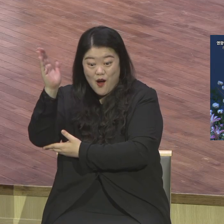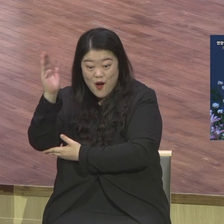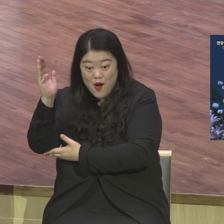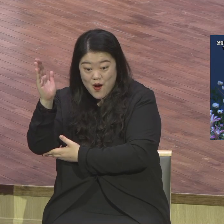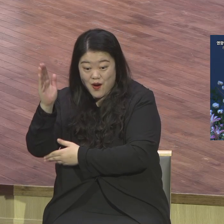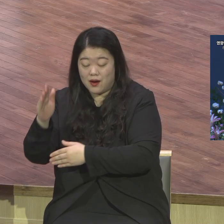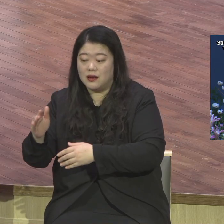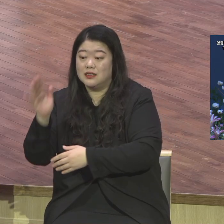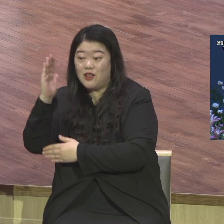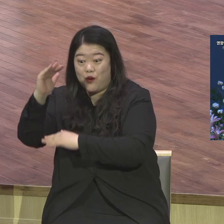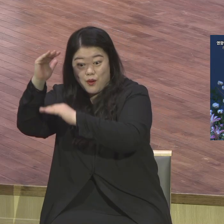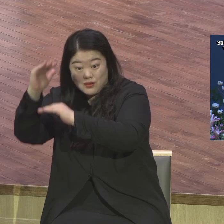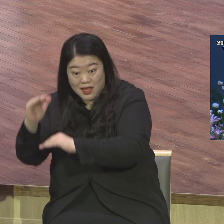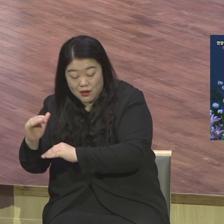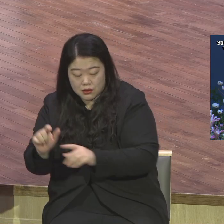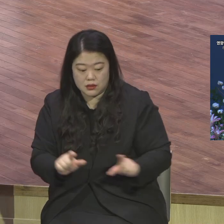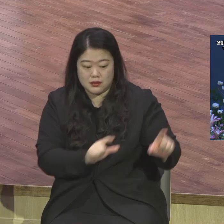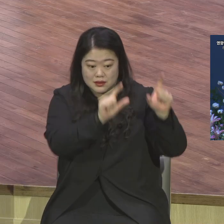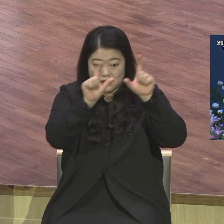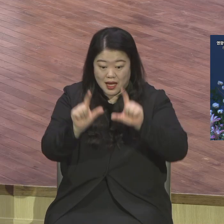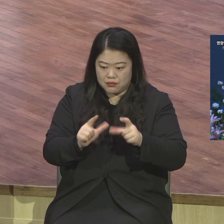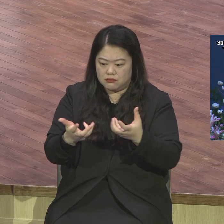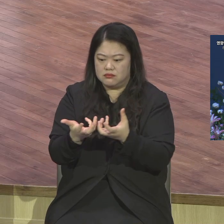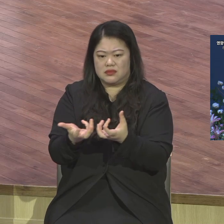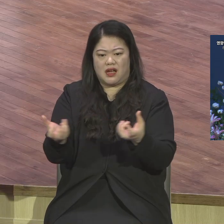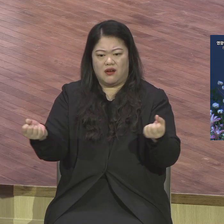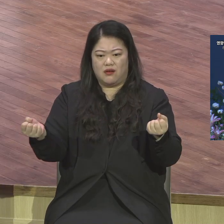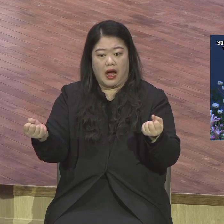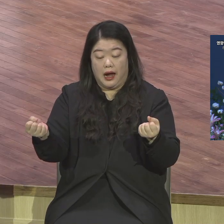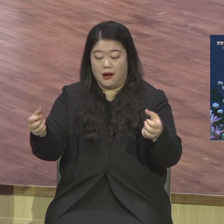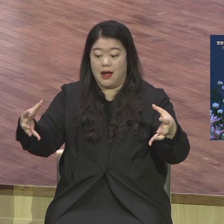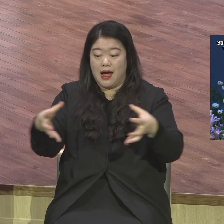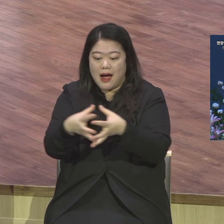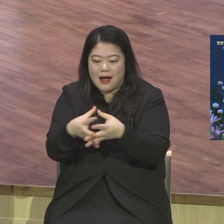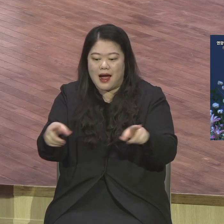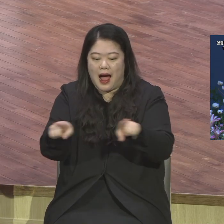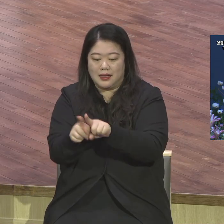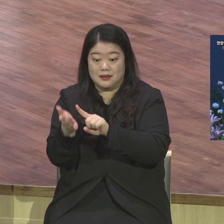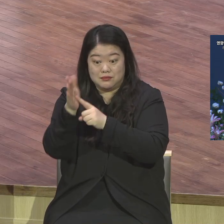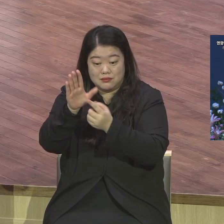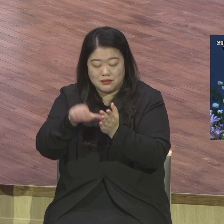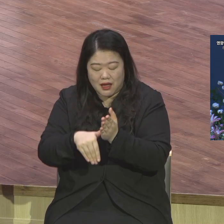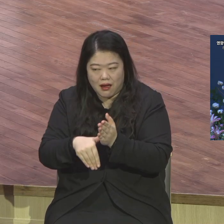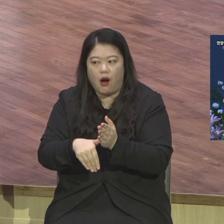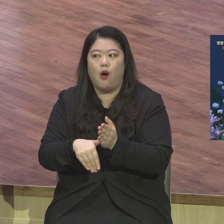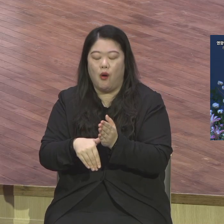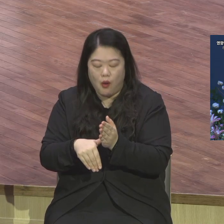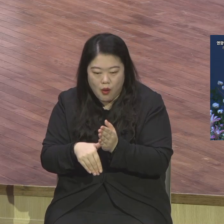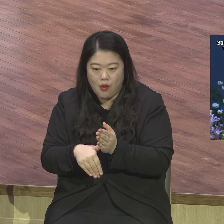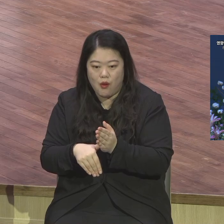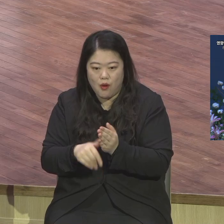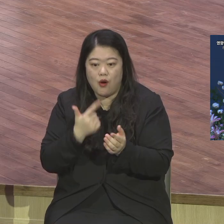하나님의 말씀을 삶 속에 얼마나 실천하느냐가 중요하다.